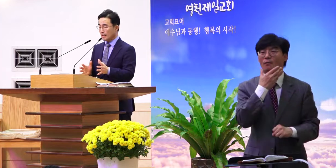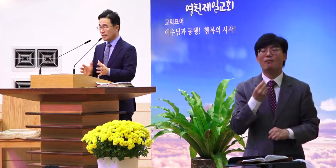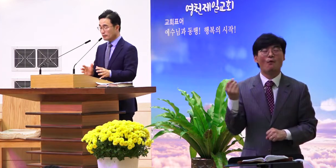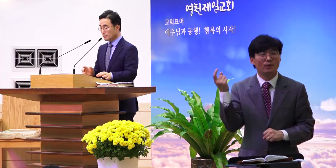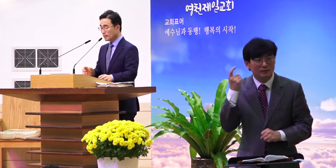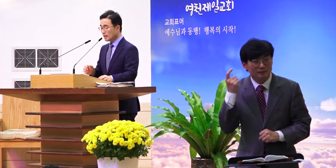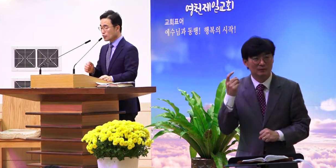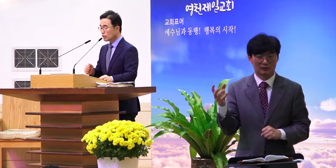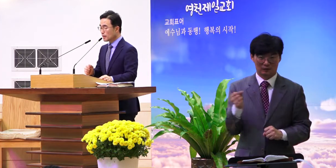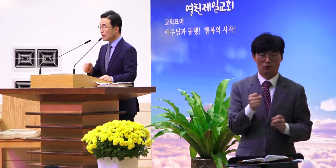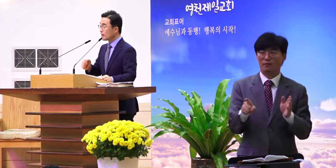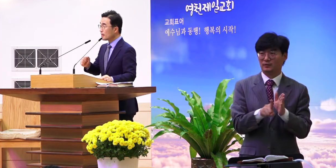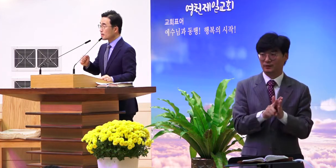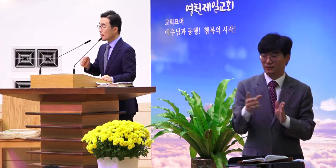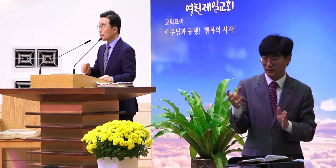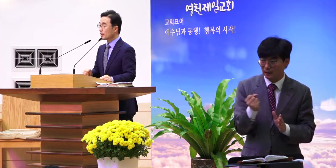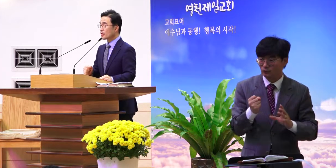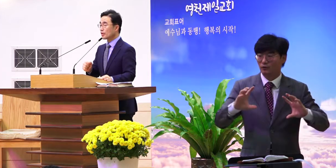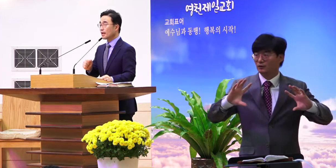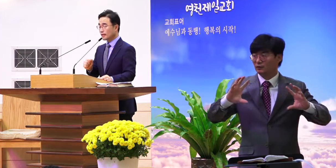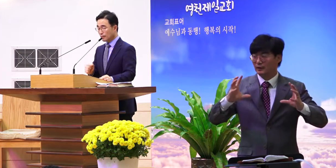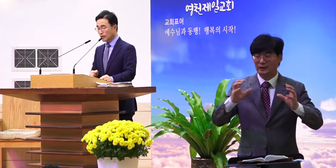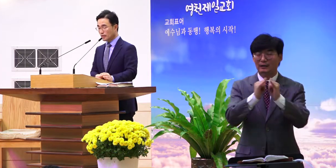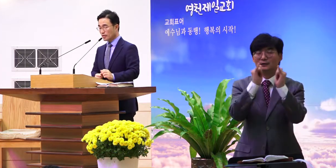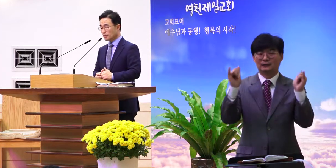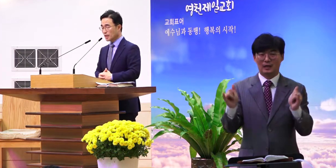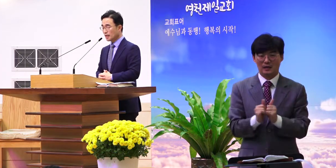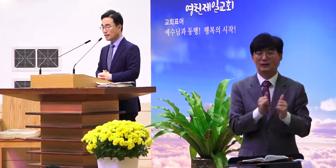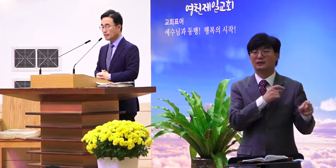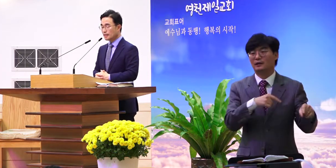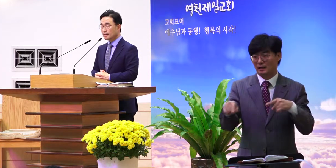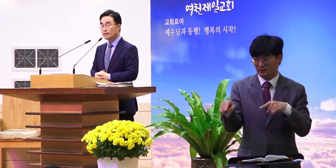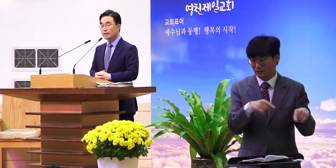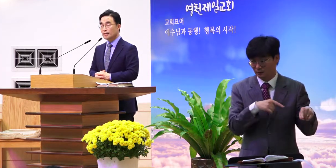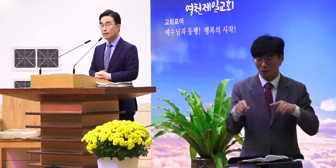다스리라고 하는 예수님의 사명이 거기에 담겨 있는 것입니다.